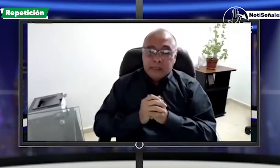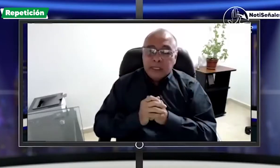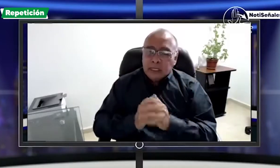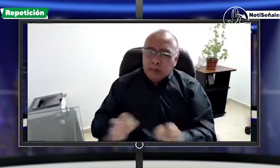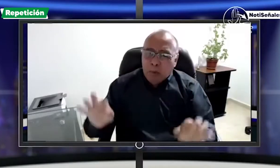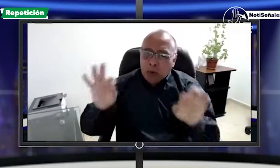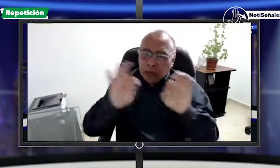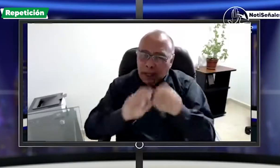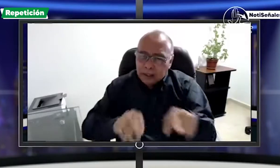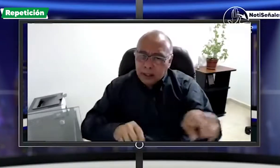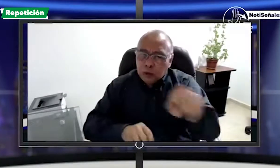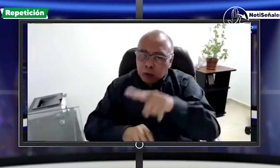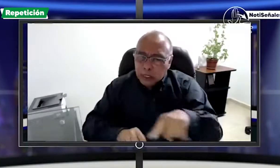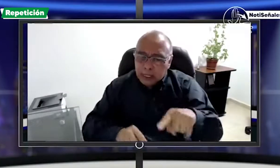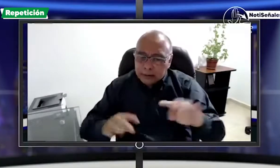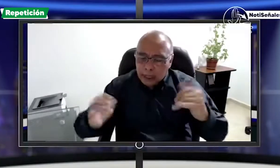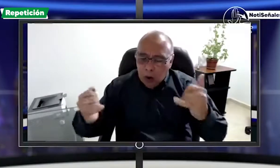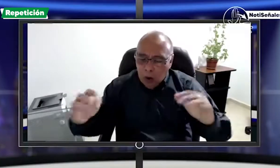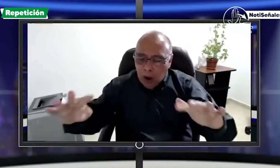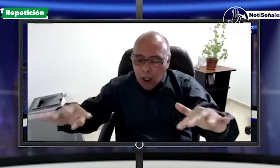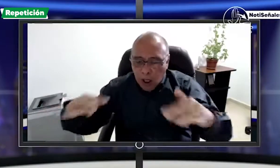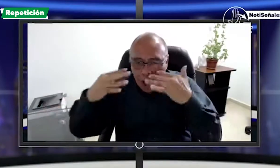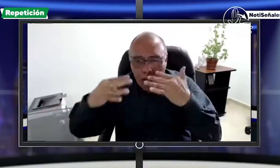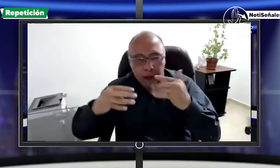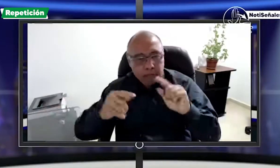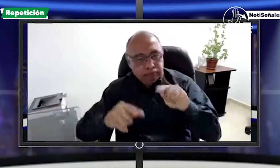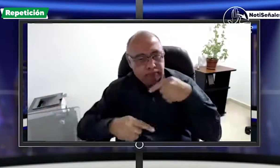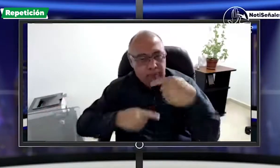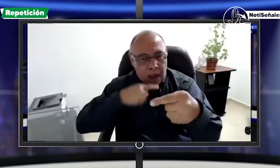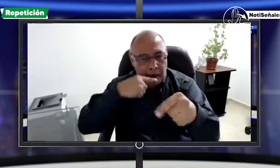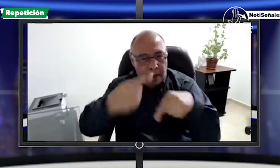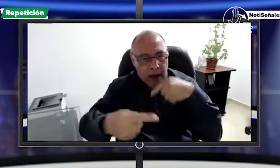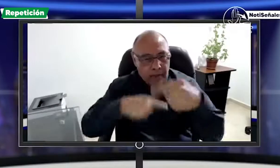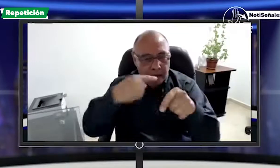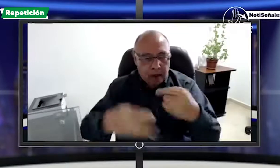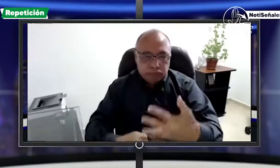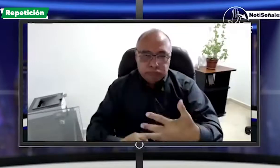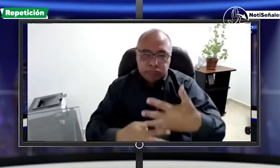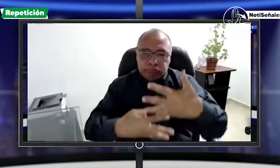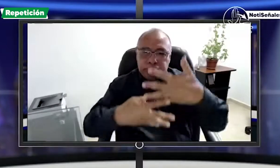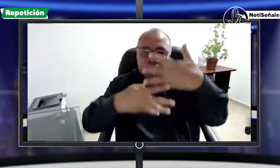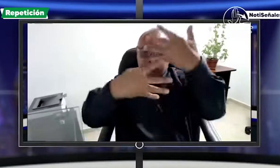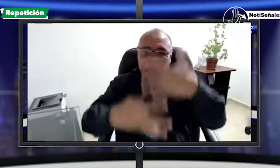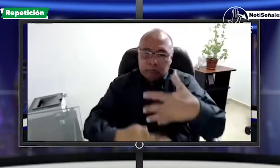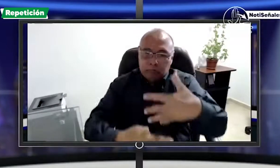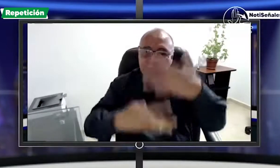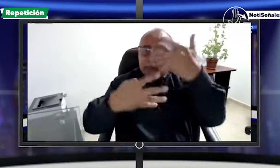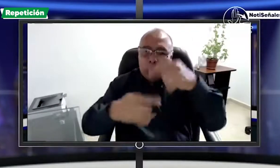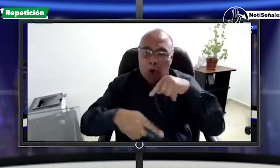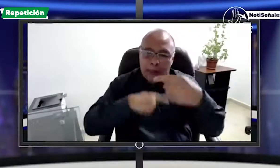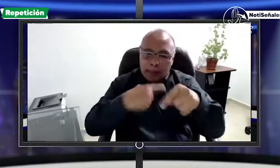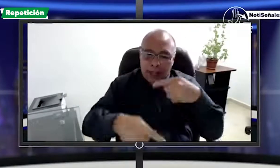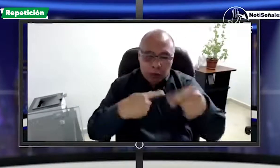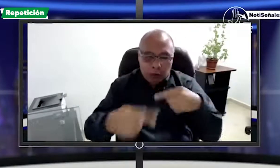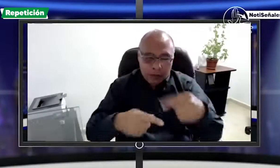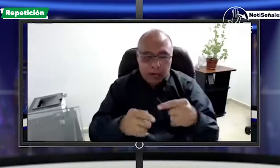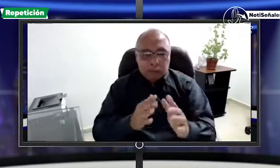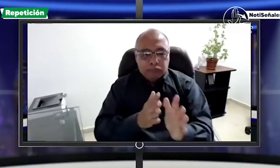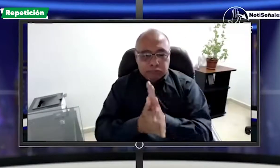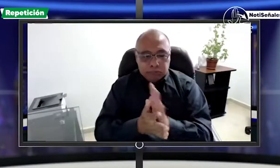Tomen Conciencia Y Se Lleve Este Proceso De Cambio Los Invitamos A Todos Y Todas Quienes